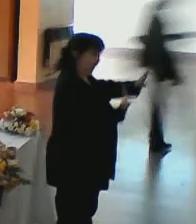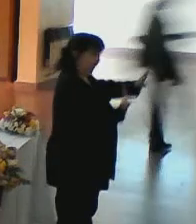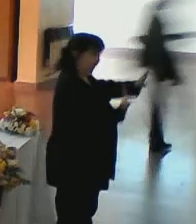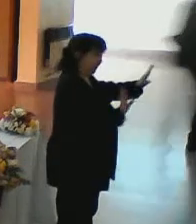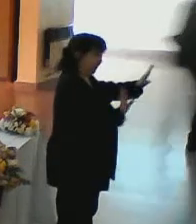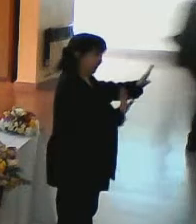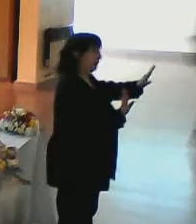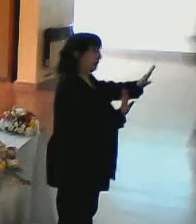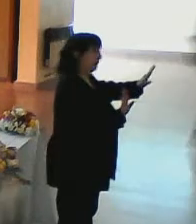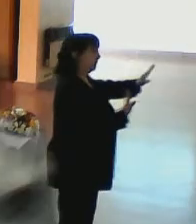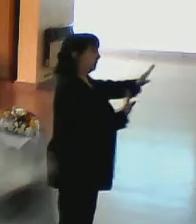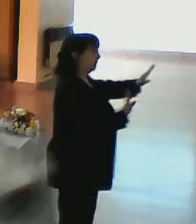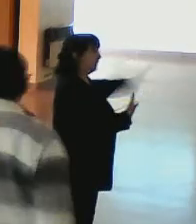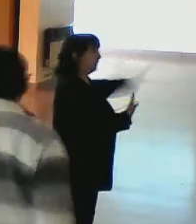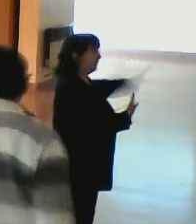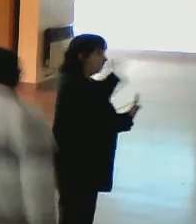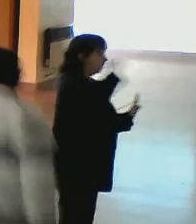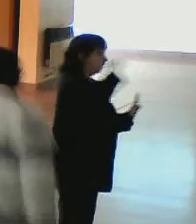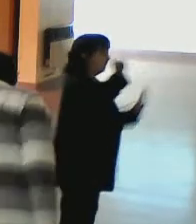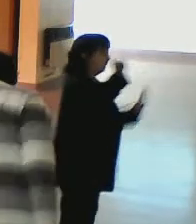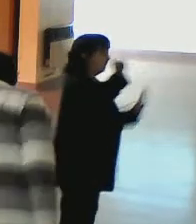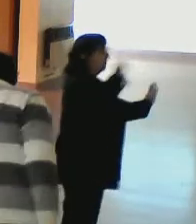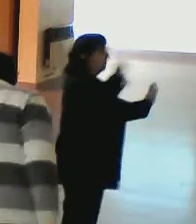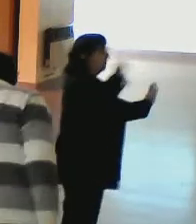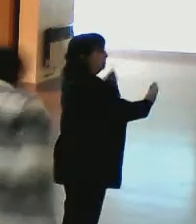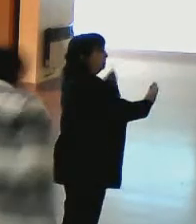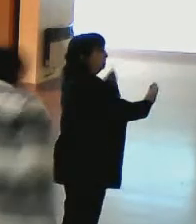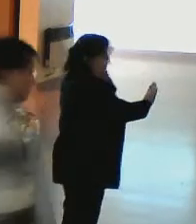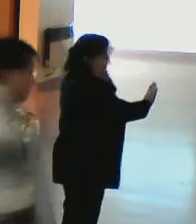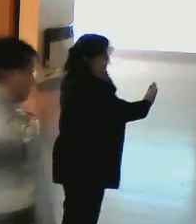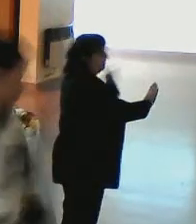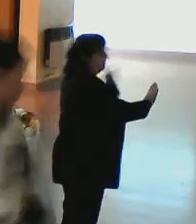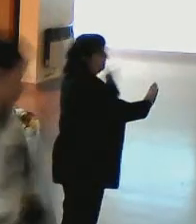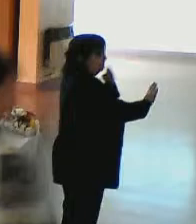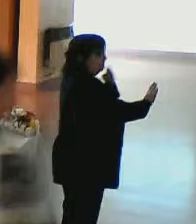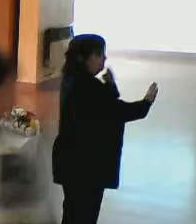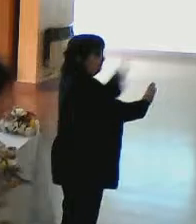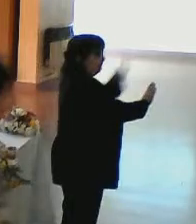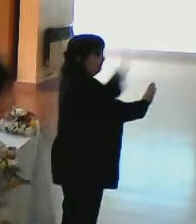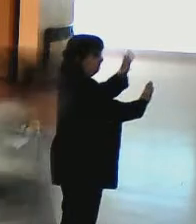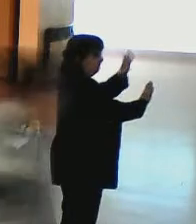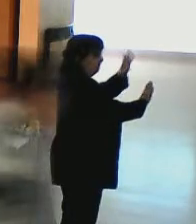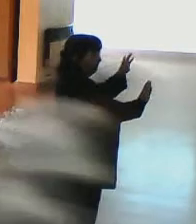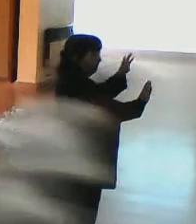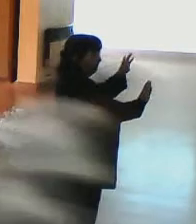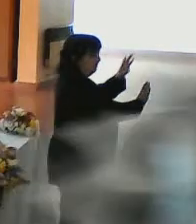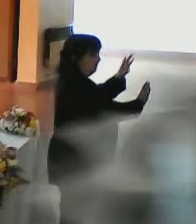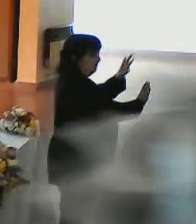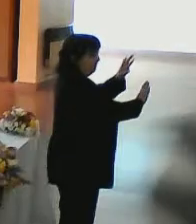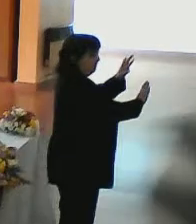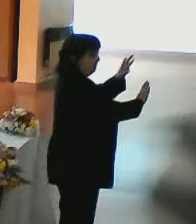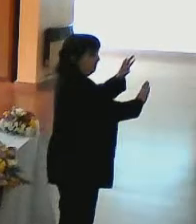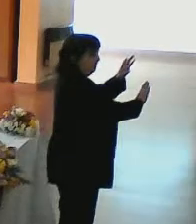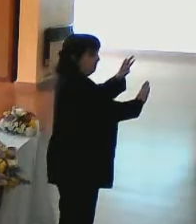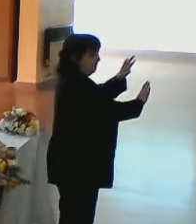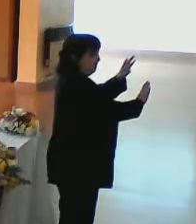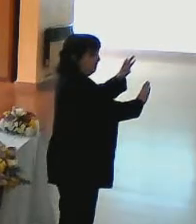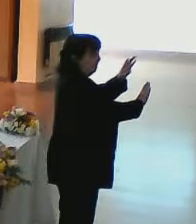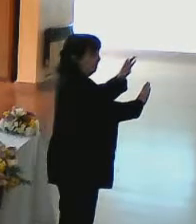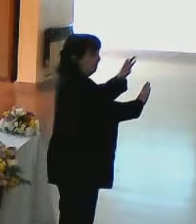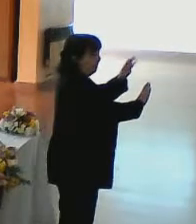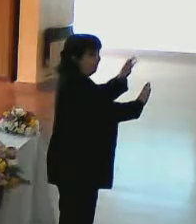ya contamos con pacientes mayores de 15 años y que, bueno, nos cuesta dejarlos partir y nos lo hemos